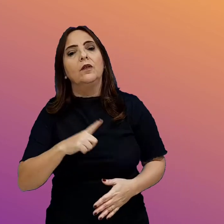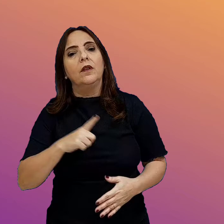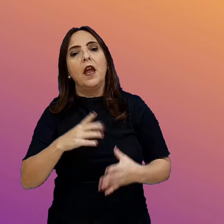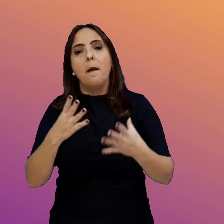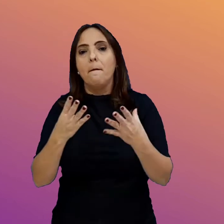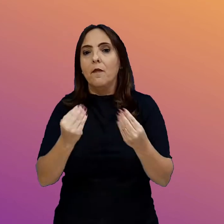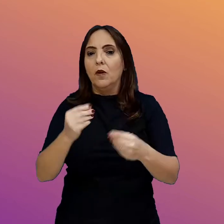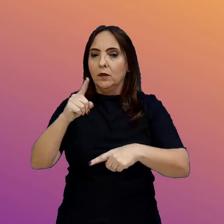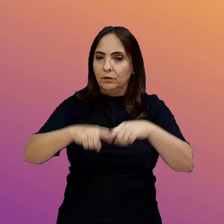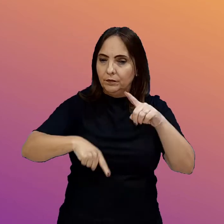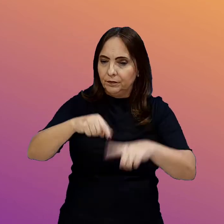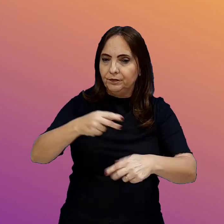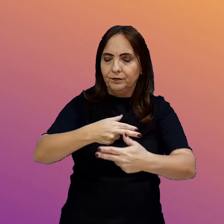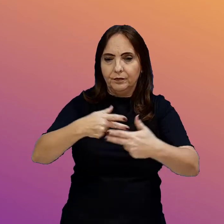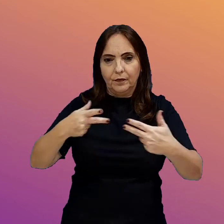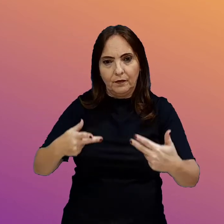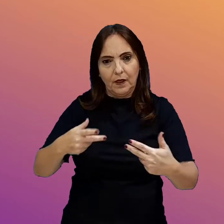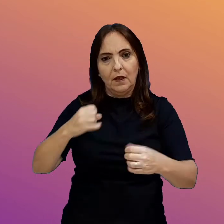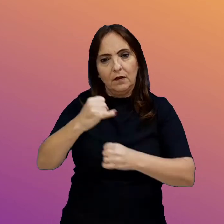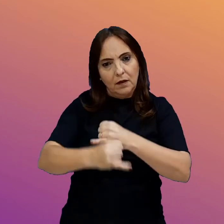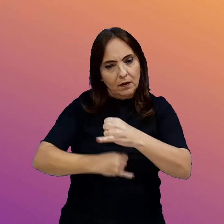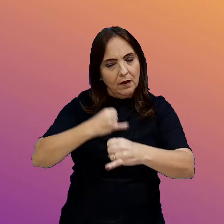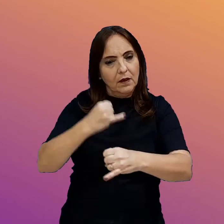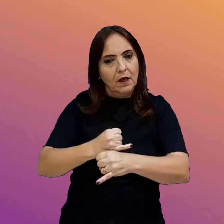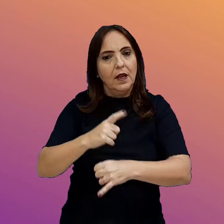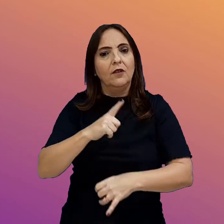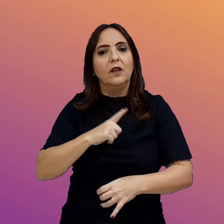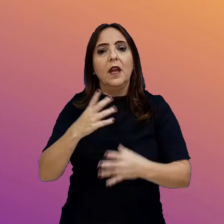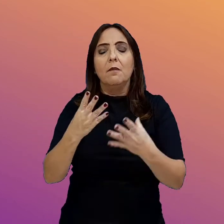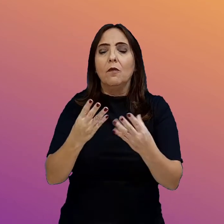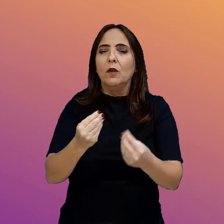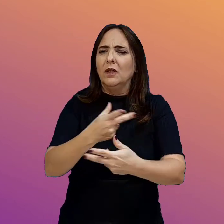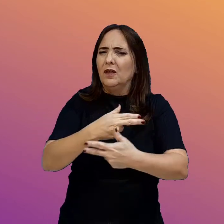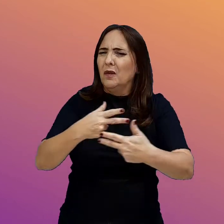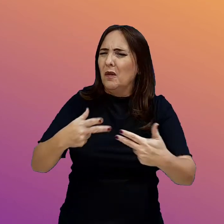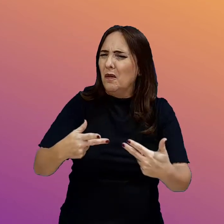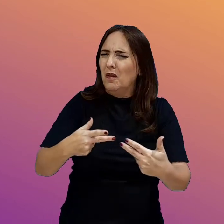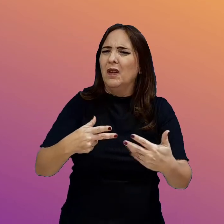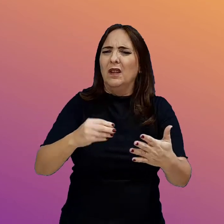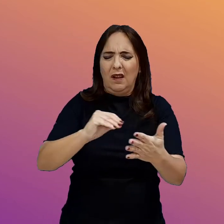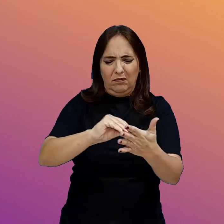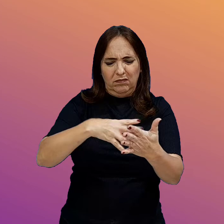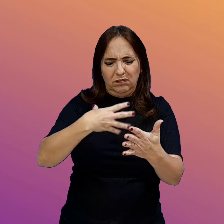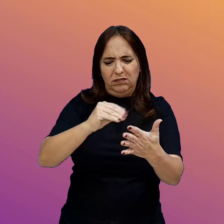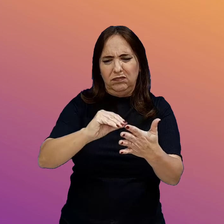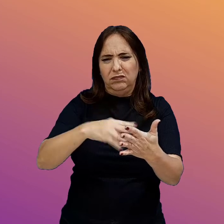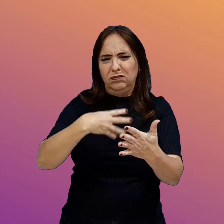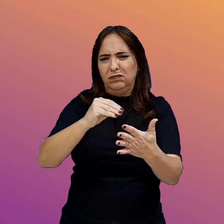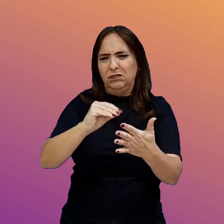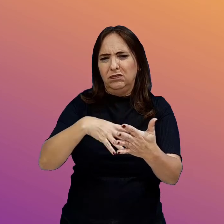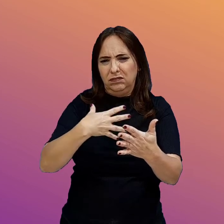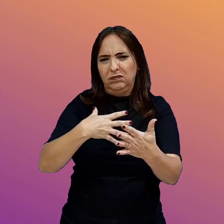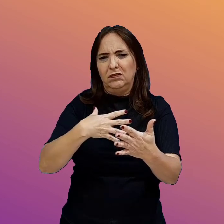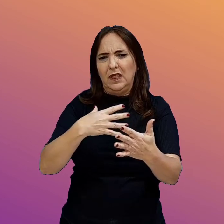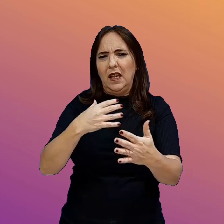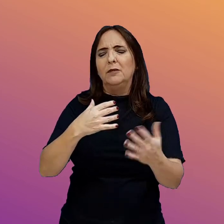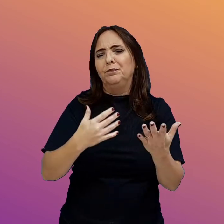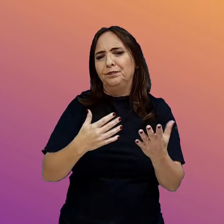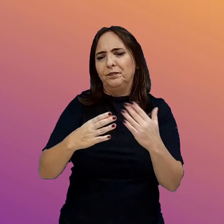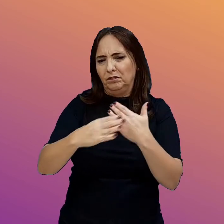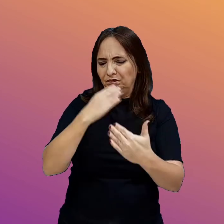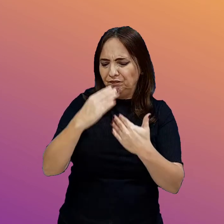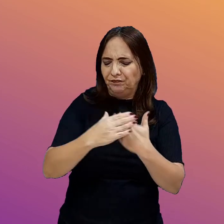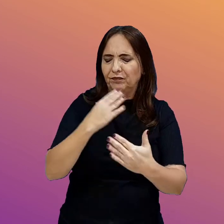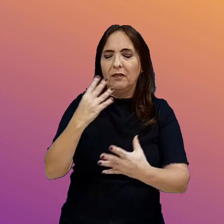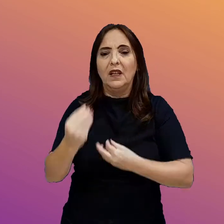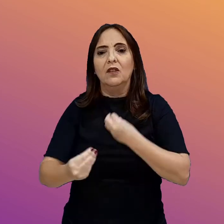na internet, tem muita coisa sobre como planejar, como organizar, como você